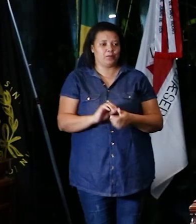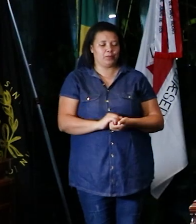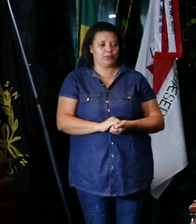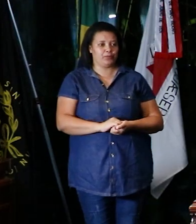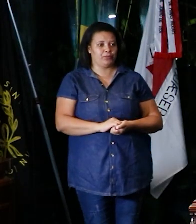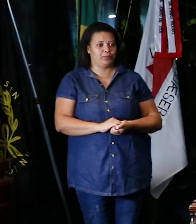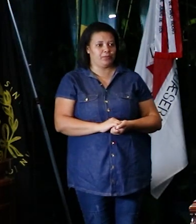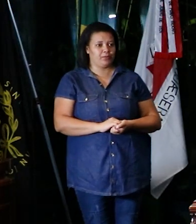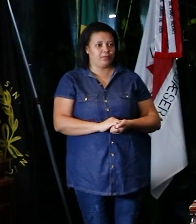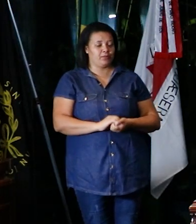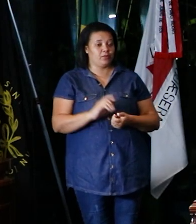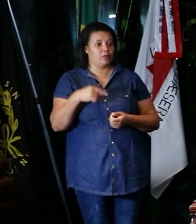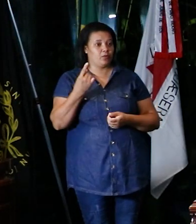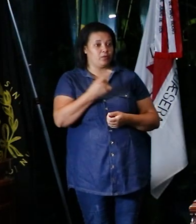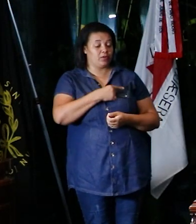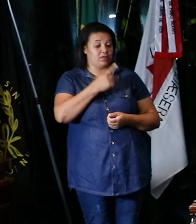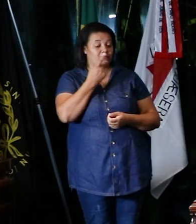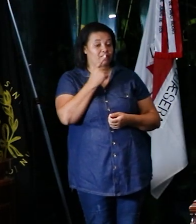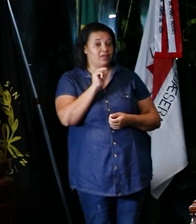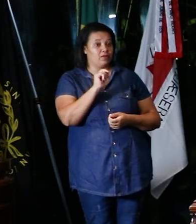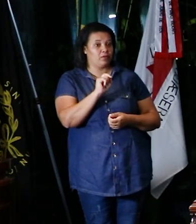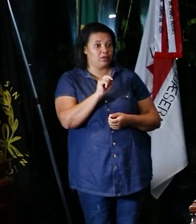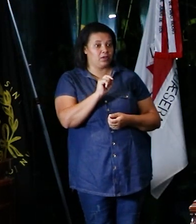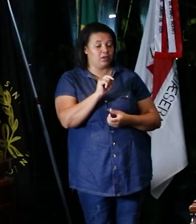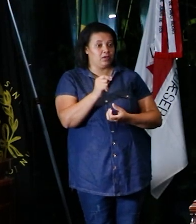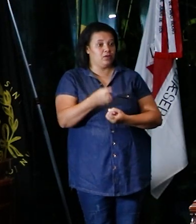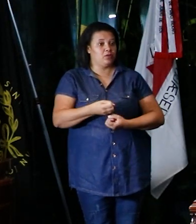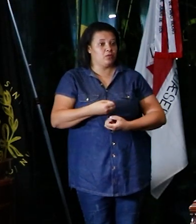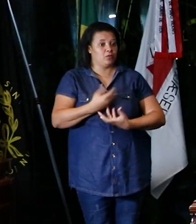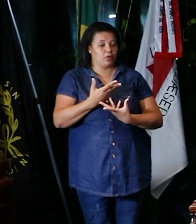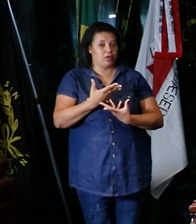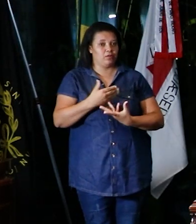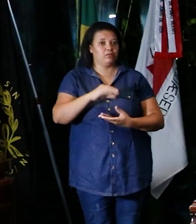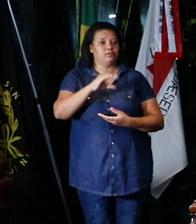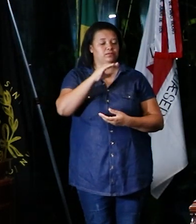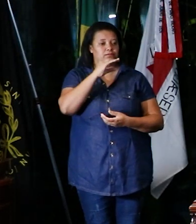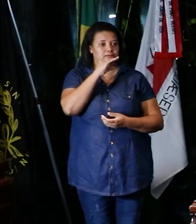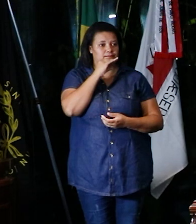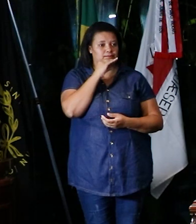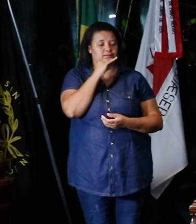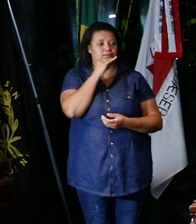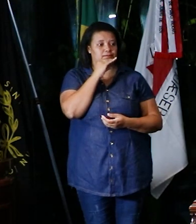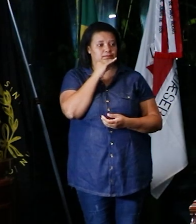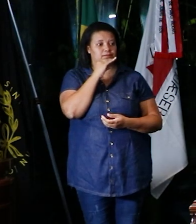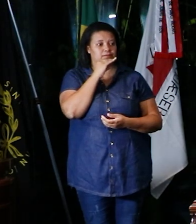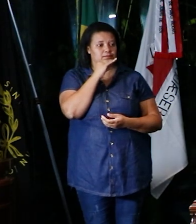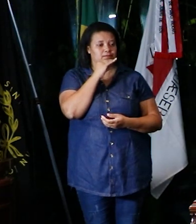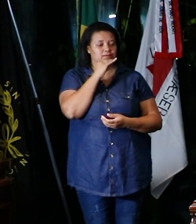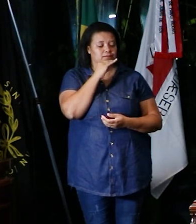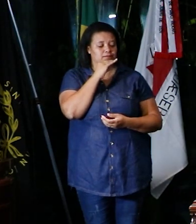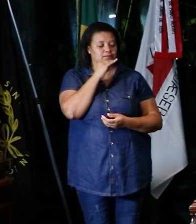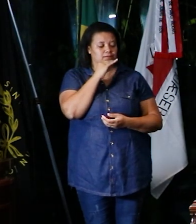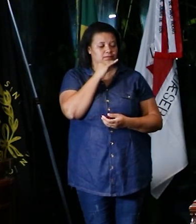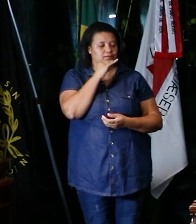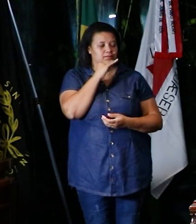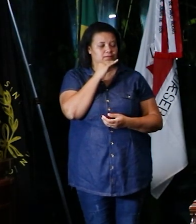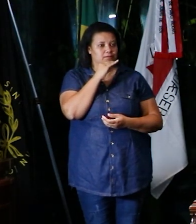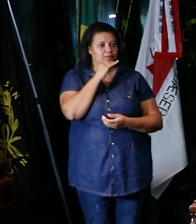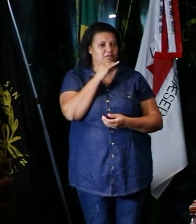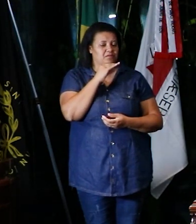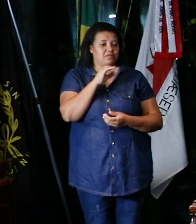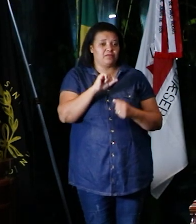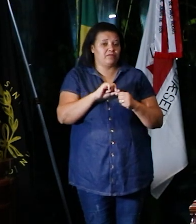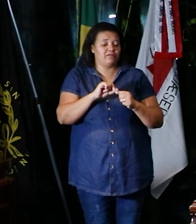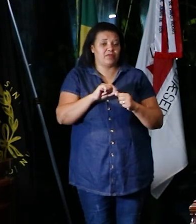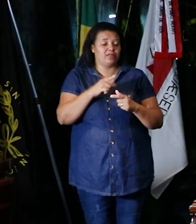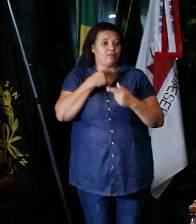O que a gente tem a dizer do poema de Drummond é que ele faz o que lhe convém,